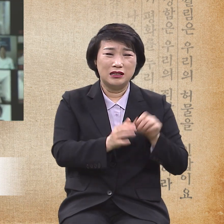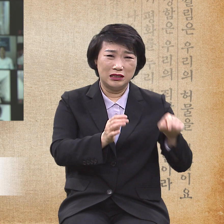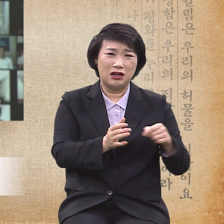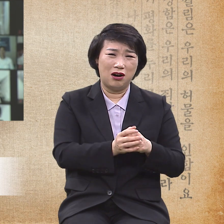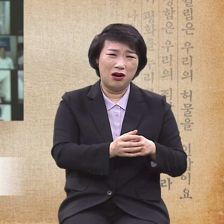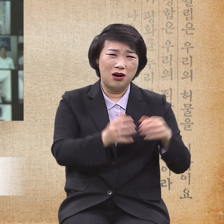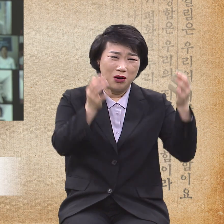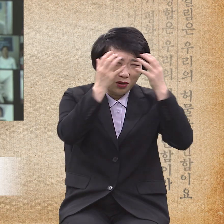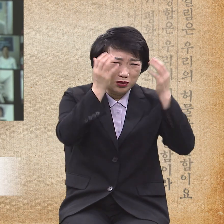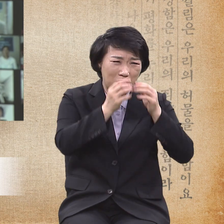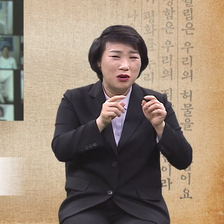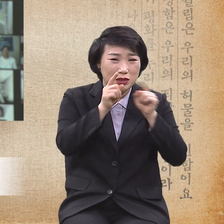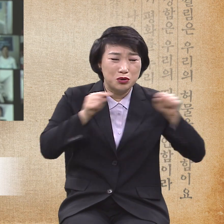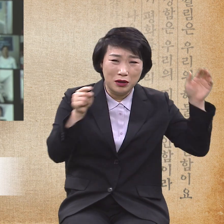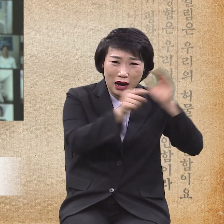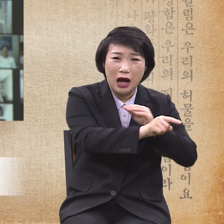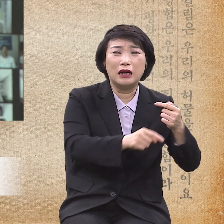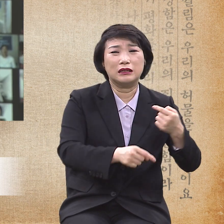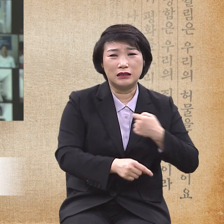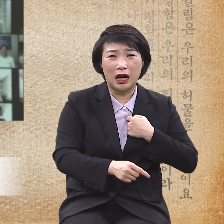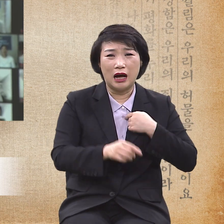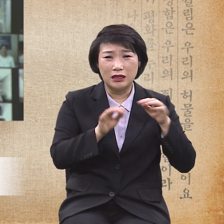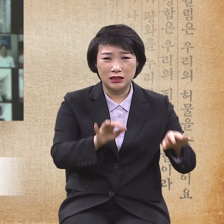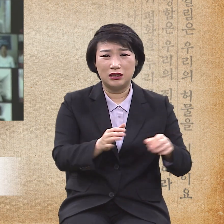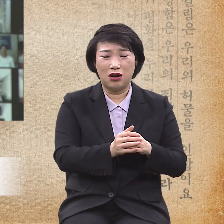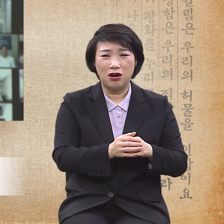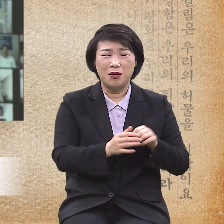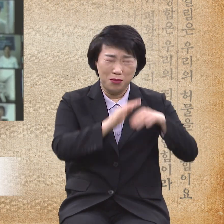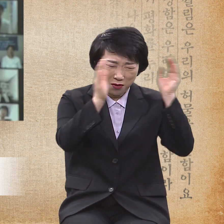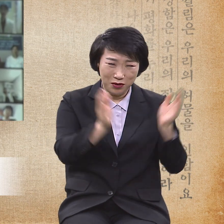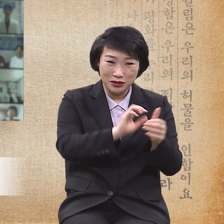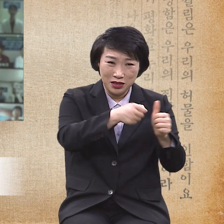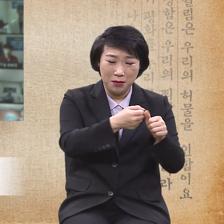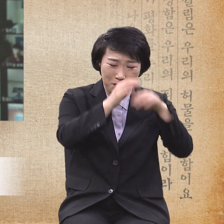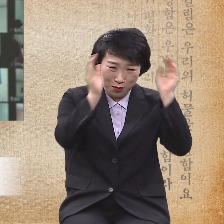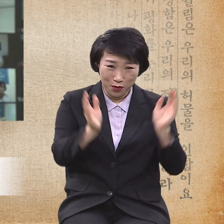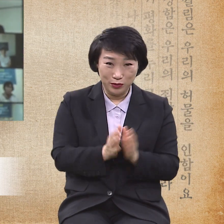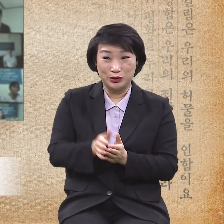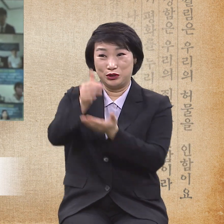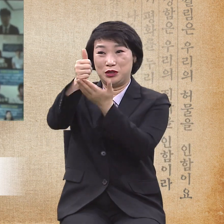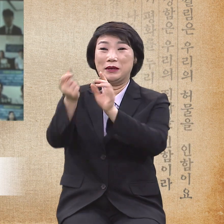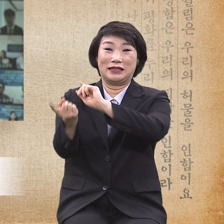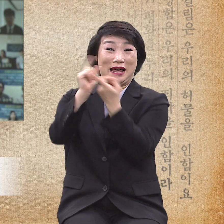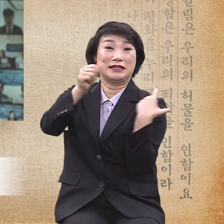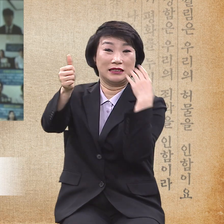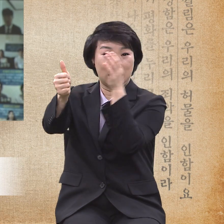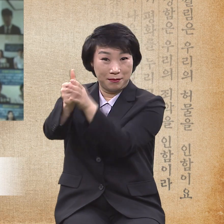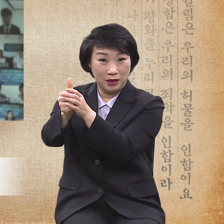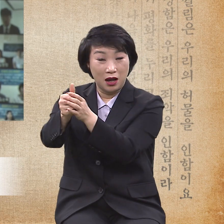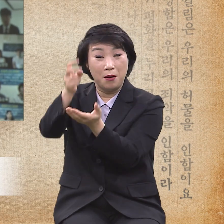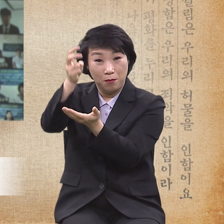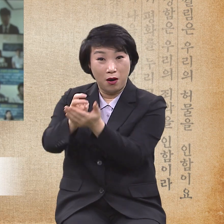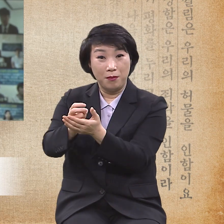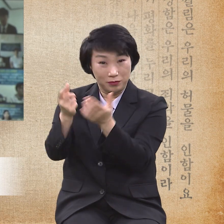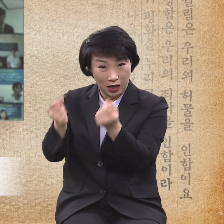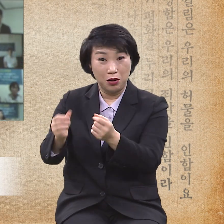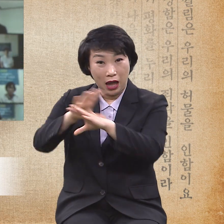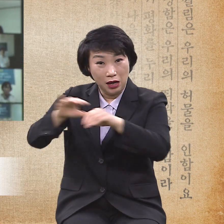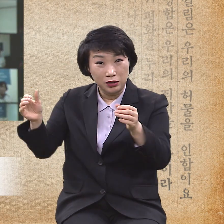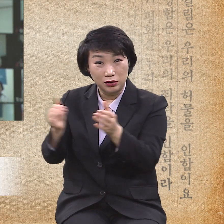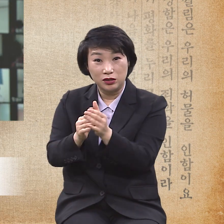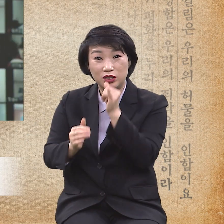온갖 고통을 다 당하고 죽어야 할 처절한 형벌도 다 그가 법적으로 해결해